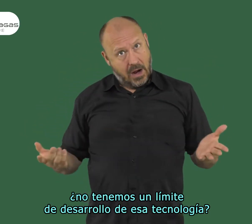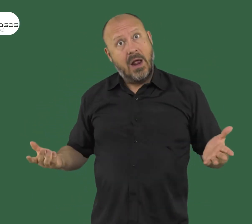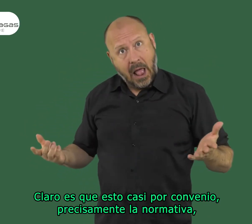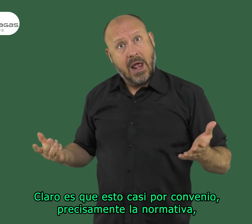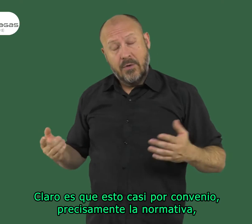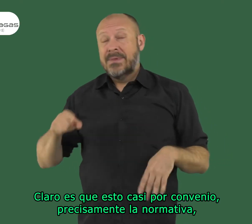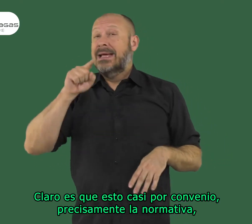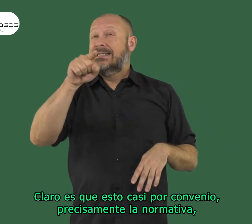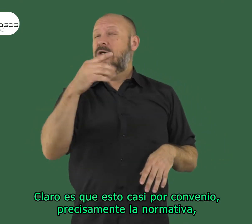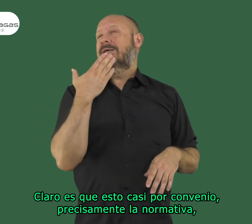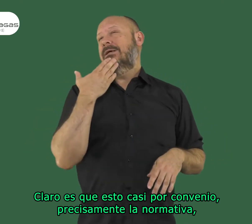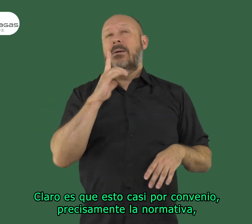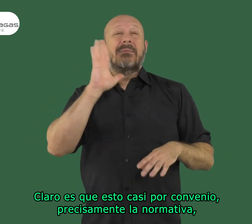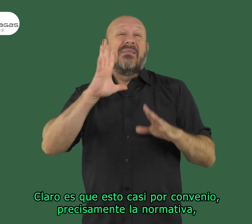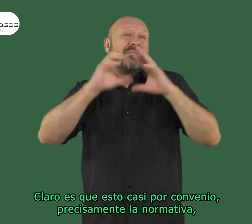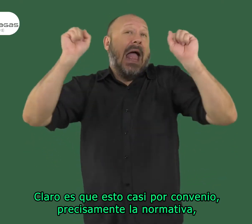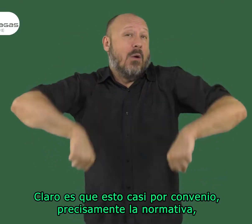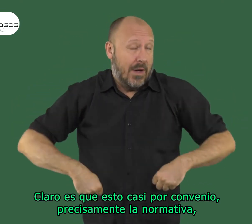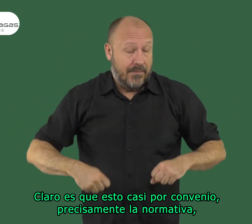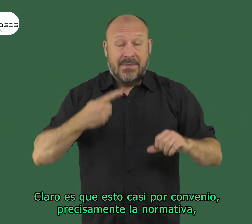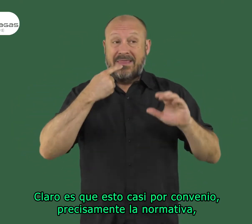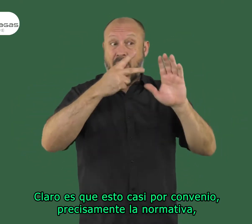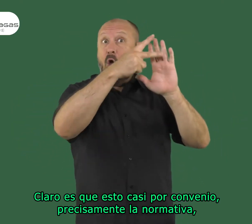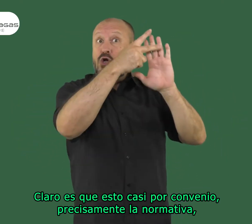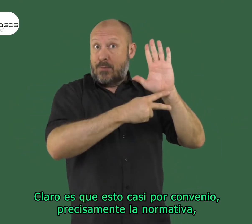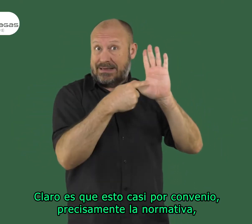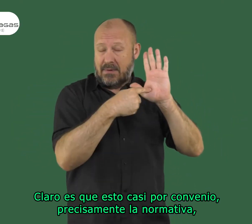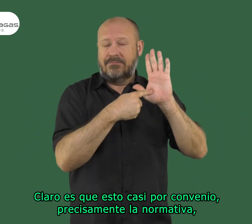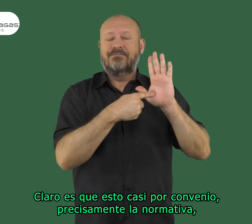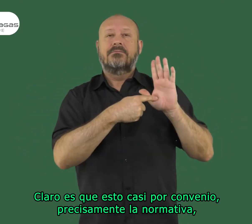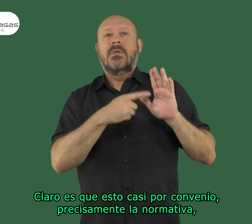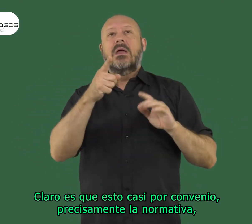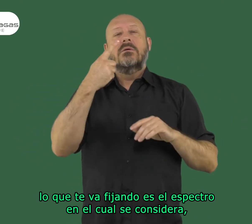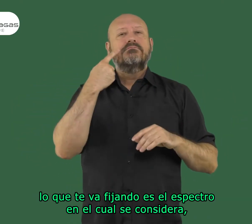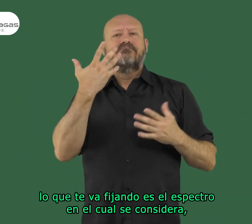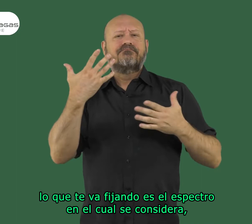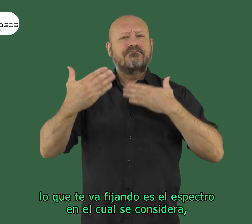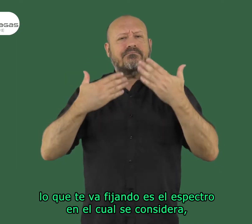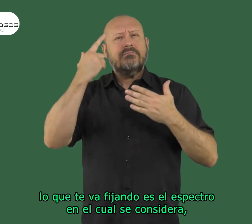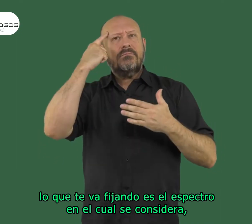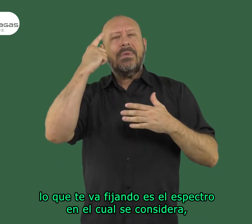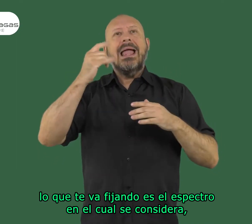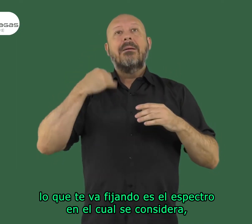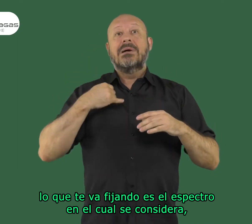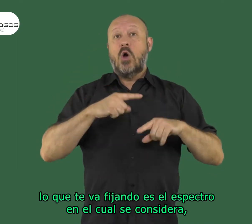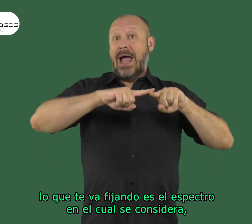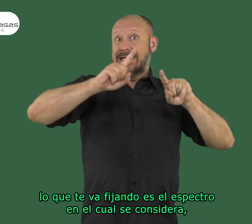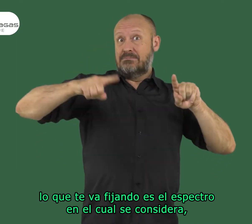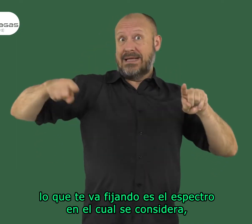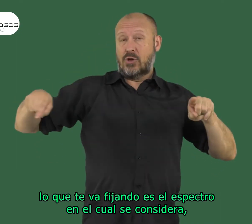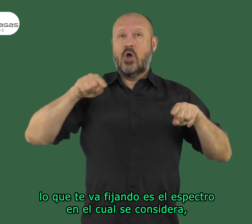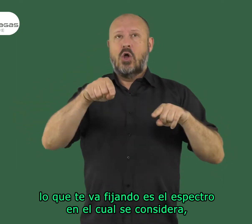tecnología? Claro, es que esto es casi por convenio. Precisamente la normativa lo que te va fijando es